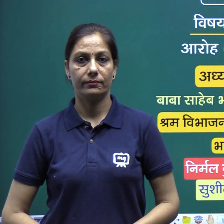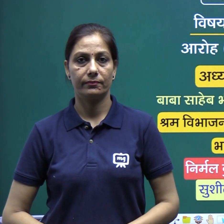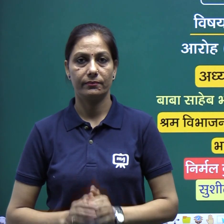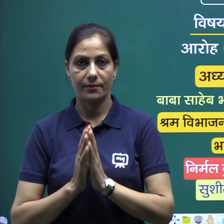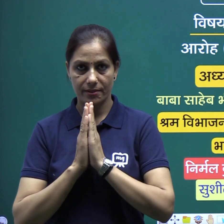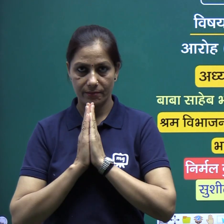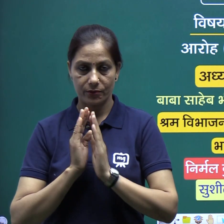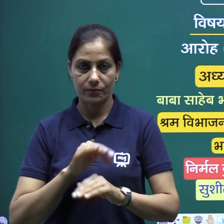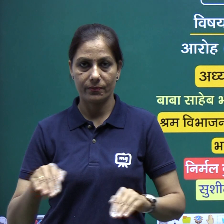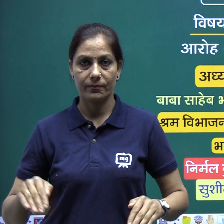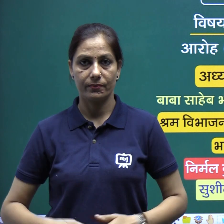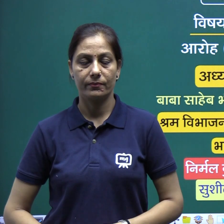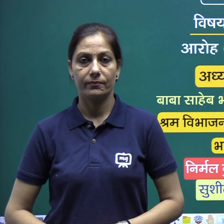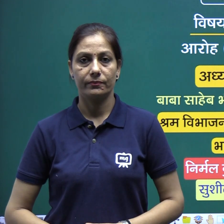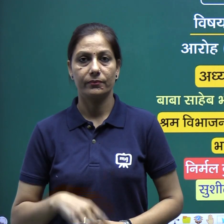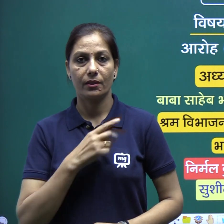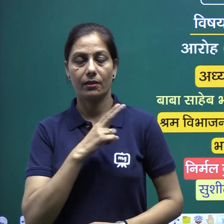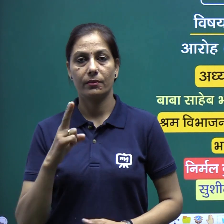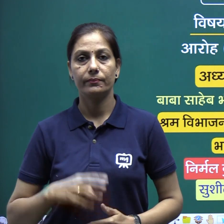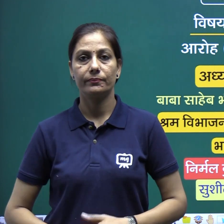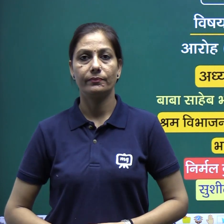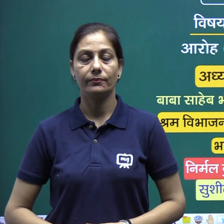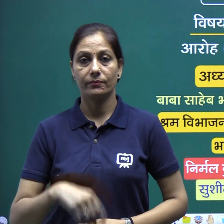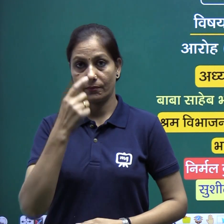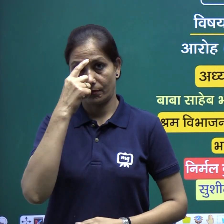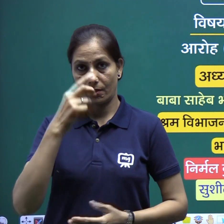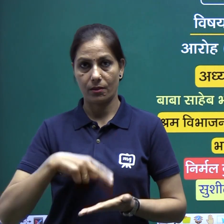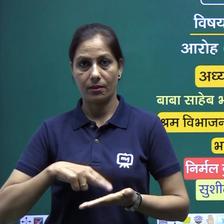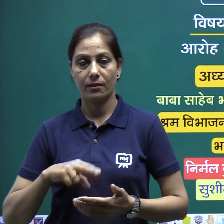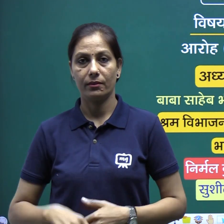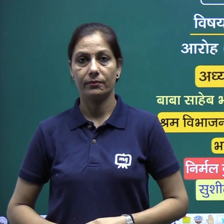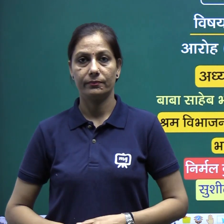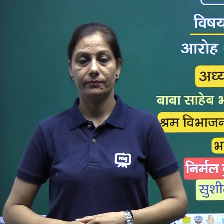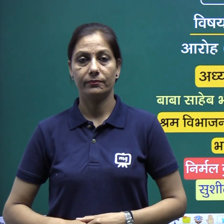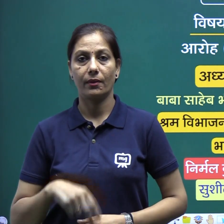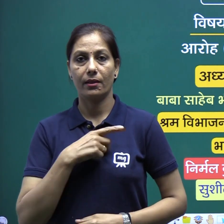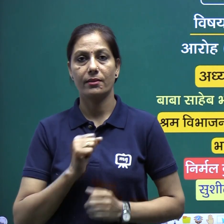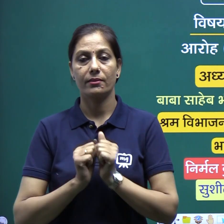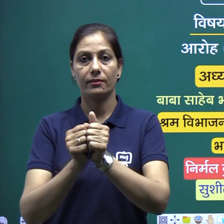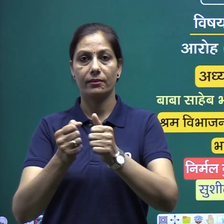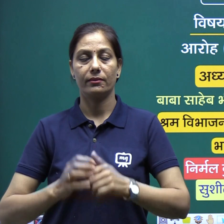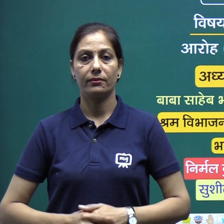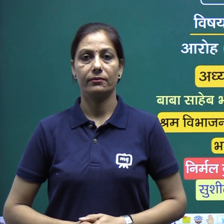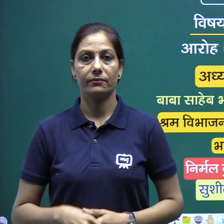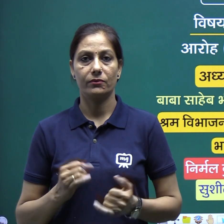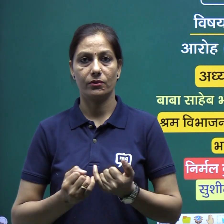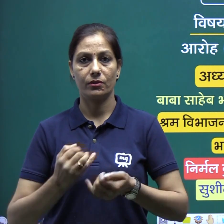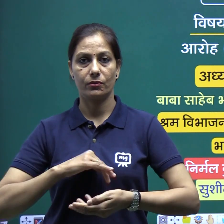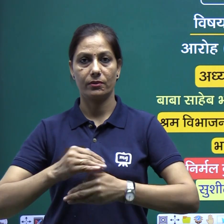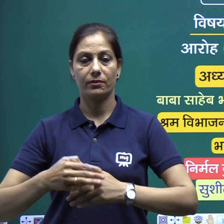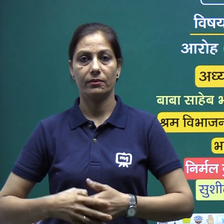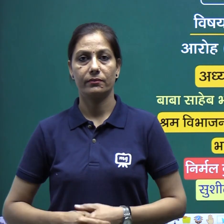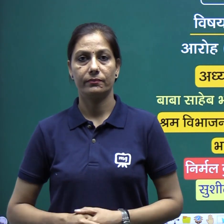नमस्कार बच्चों, मेरा नाम निर्मल कुमार गुप्ता, मेरे साथ हैं सुशीला